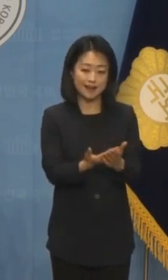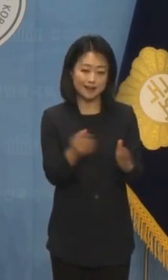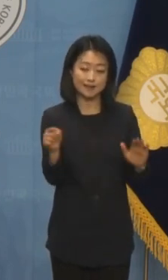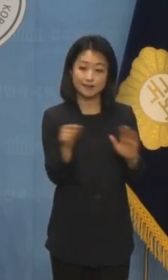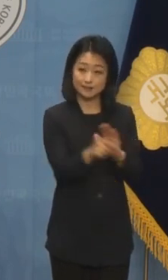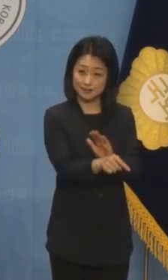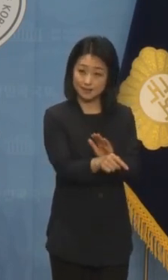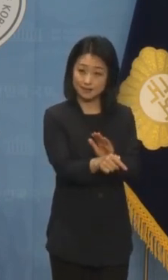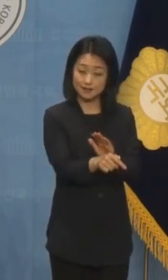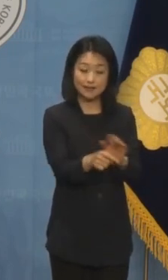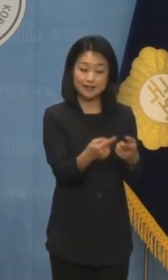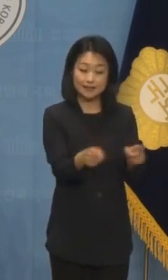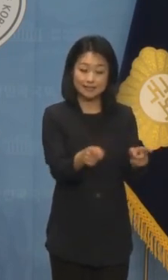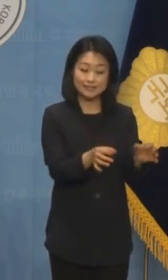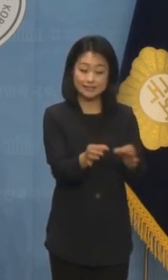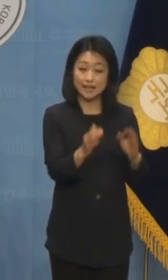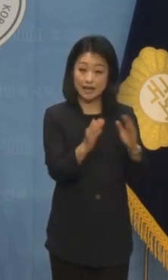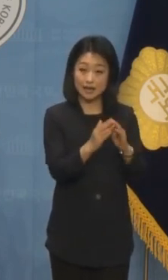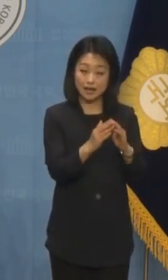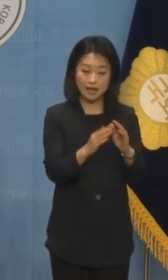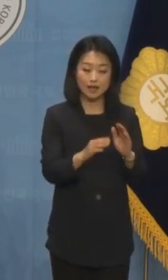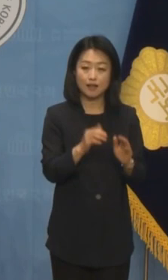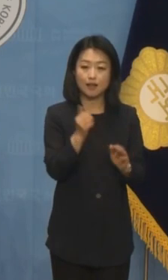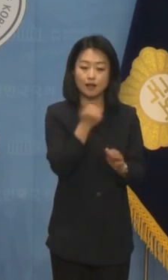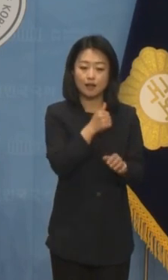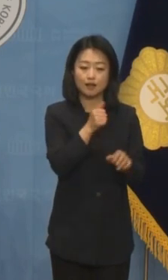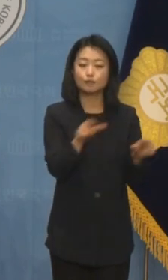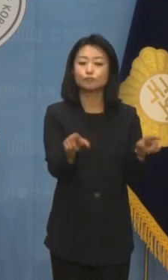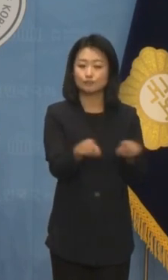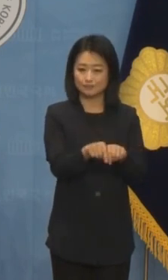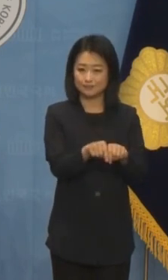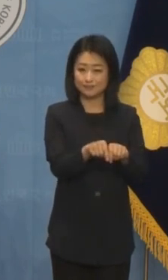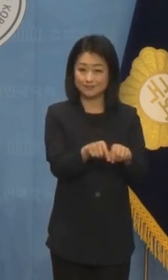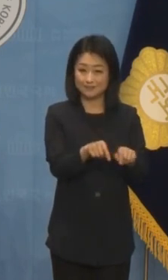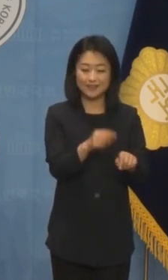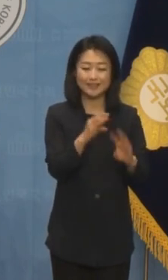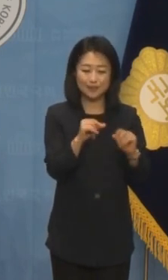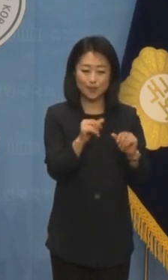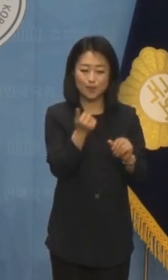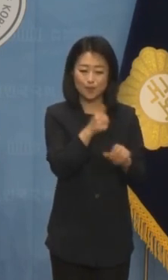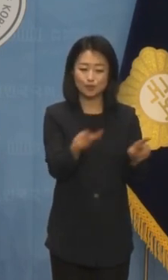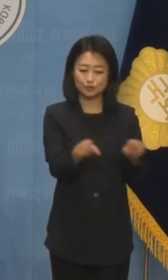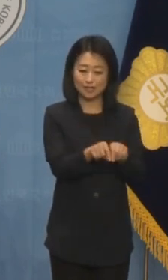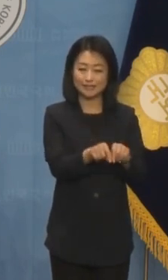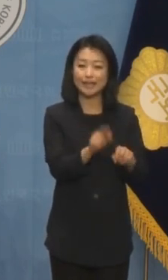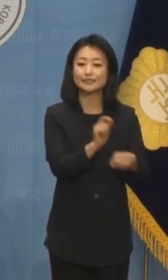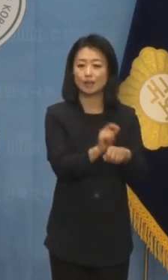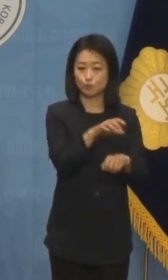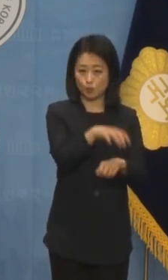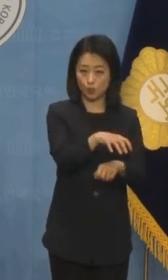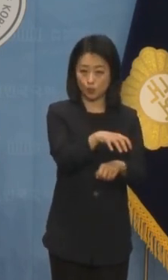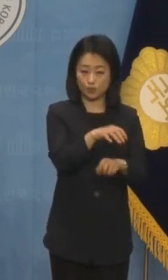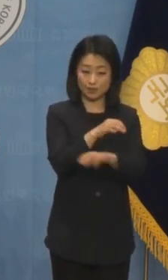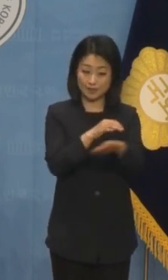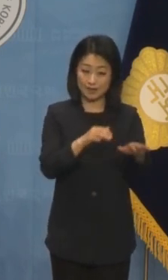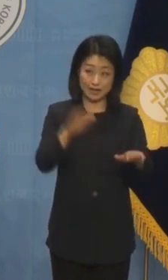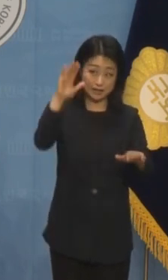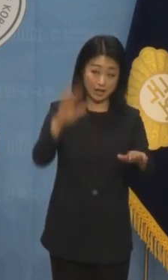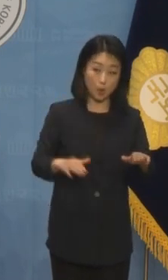찾아갔습니다. 근데 그 1층 상가는 공인중개사 사무실입니다. 공인중개사는 알고 있습니다. 이 사태가 어떤